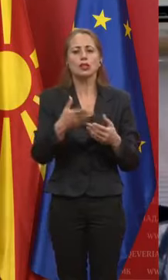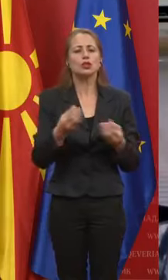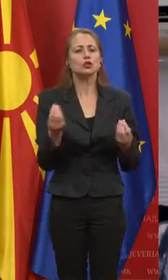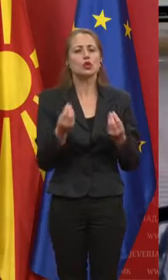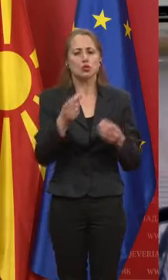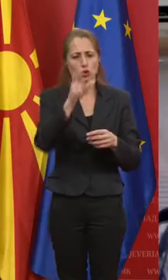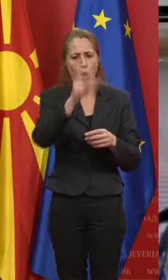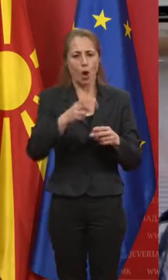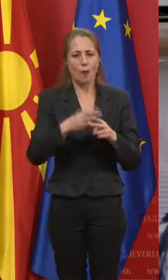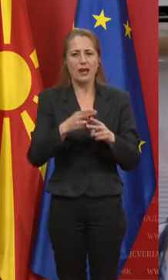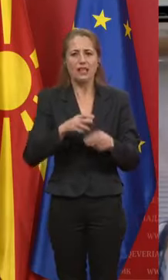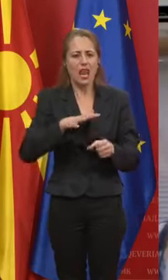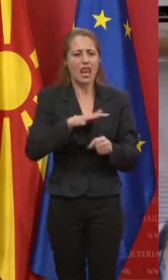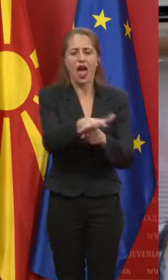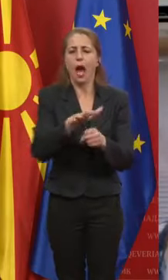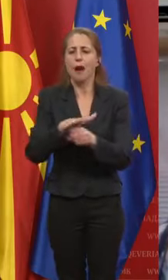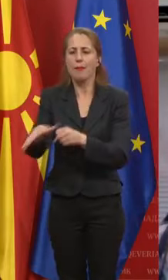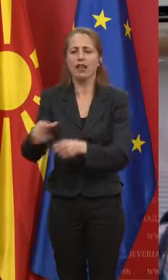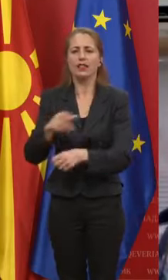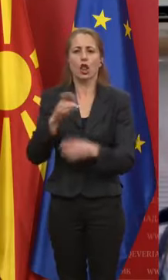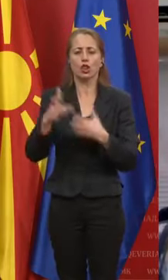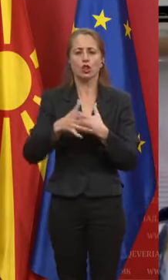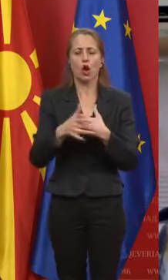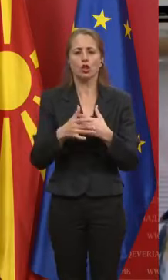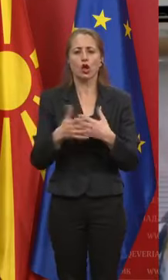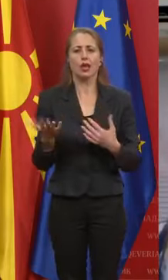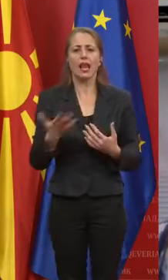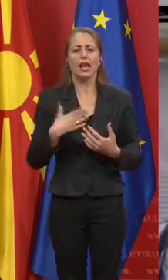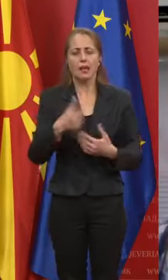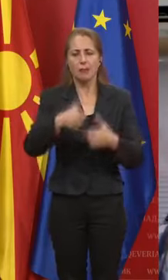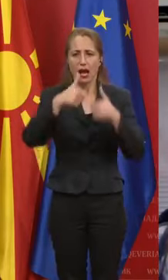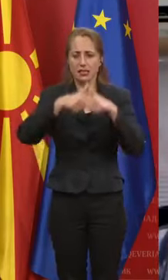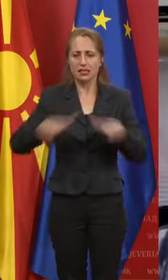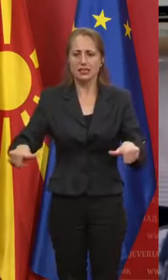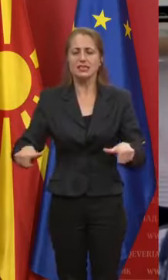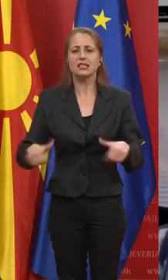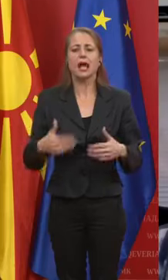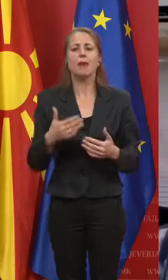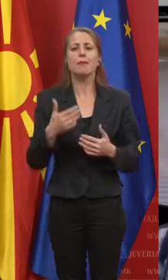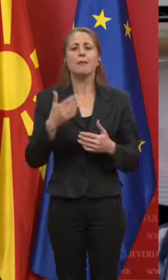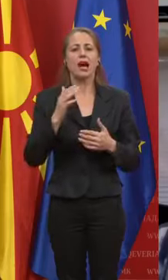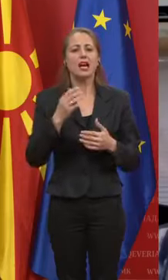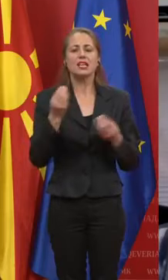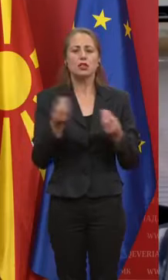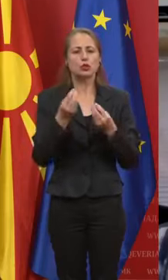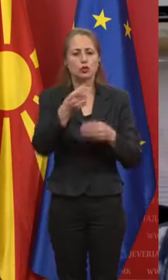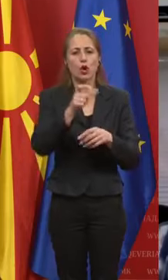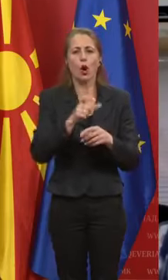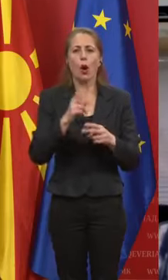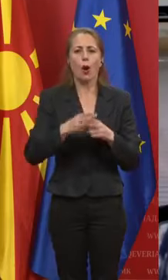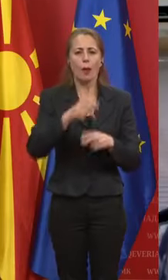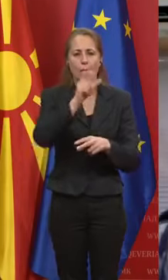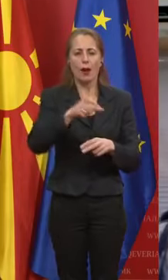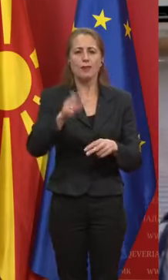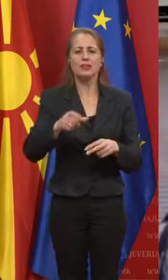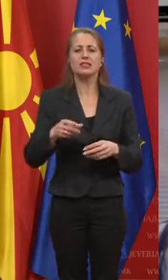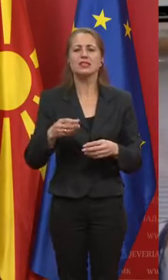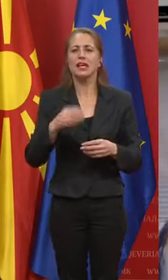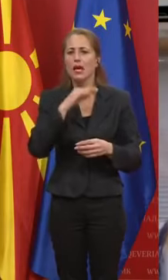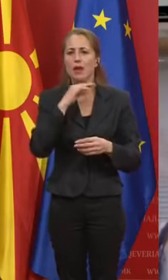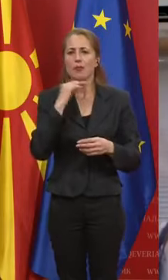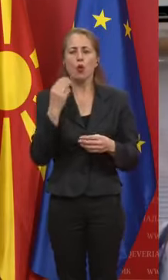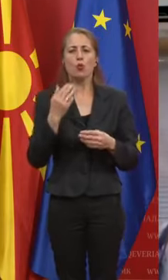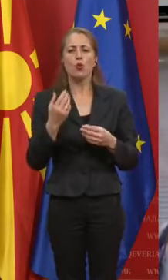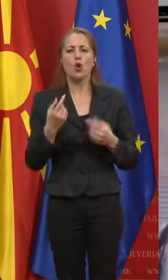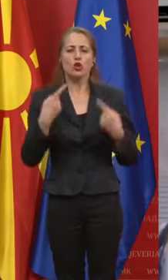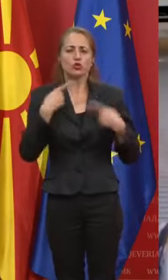докторите? Дали има систем каде незадоволните пациенти можат да ги искажат своите незадоволства, а тоа да не е системот за поплаки и жалби кој очигледно никој